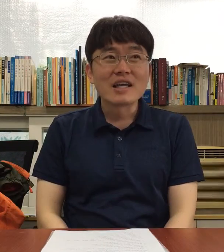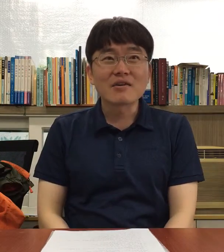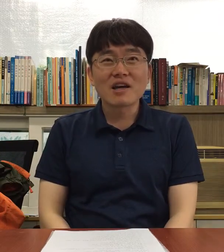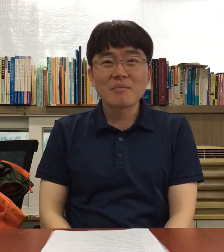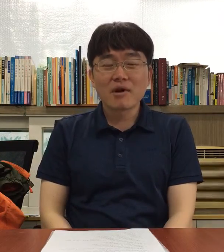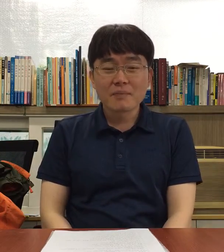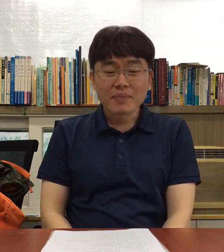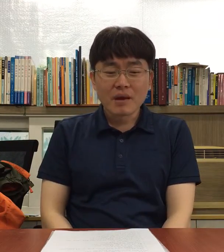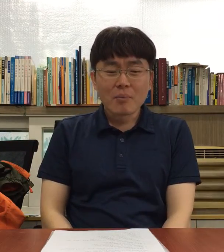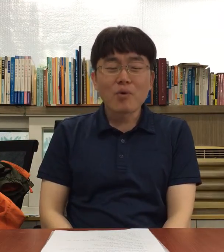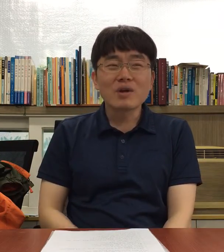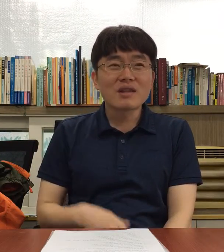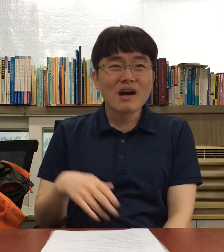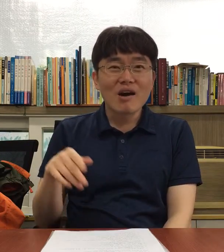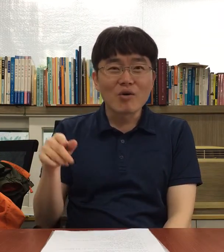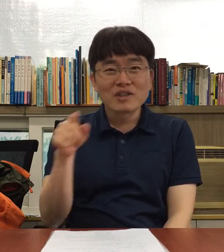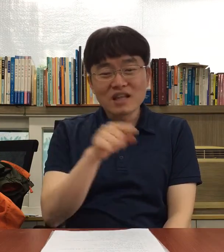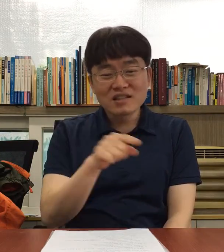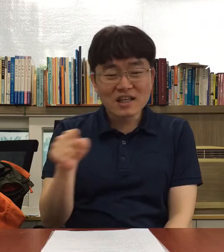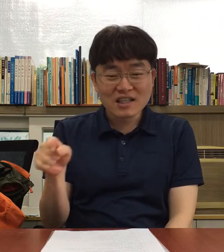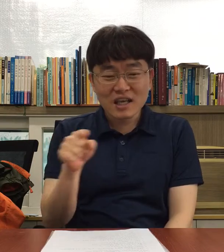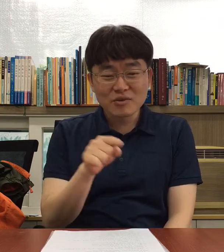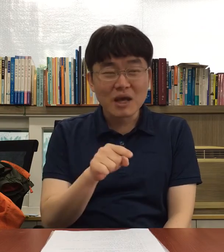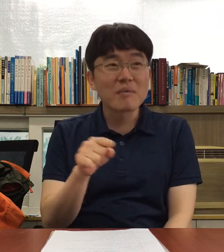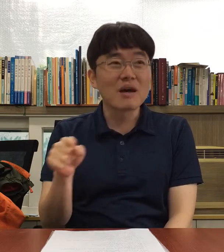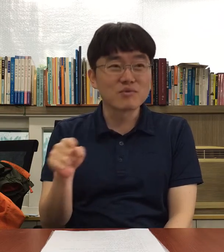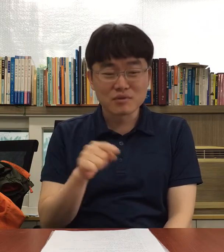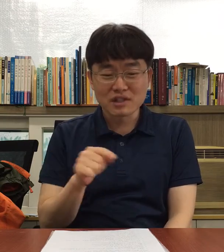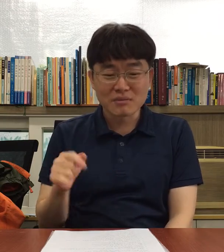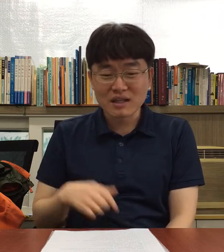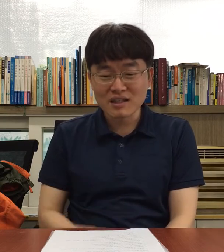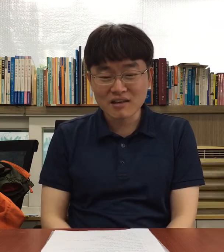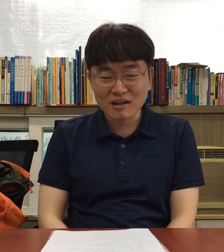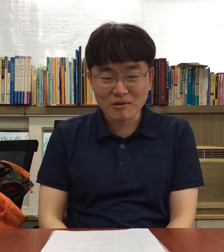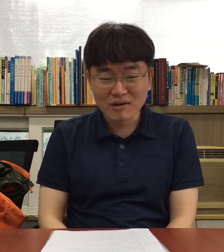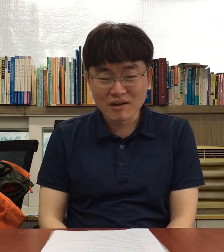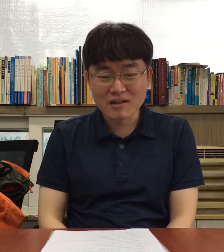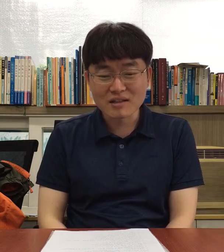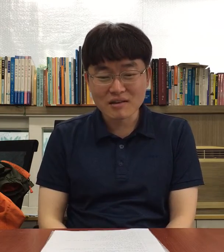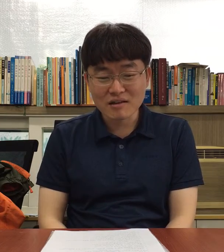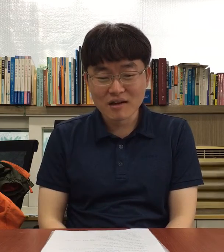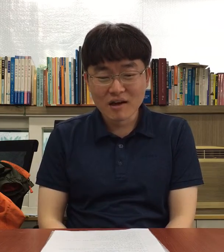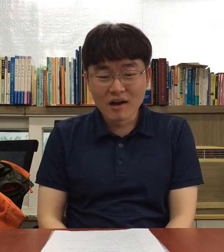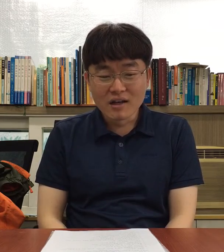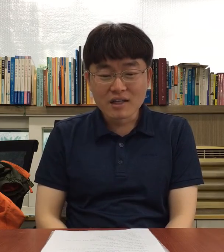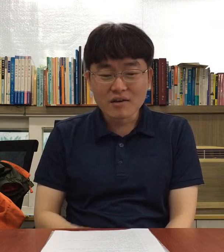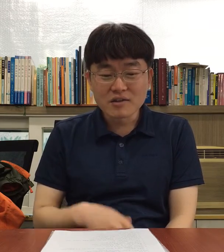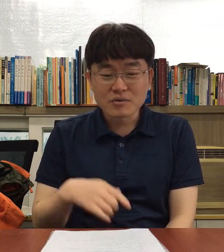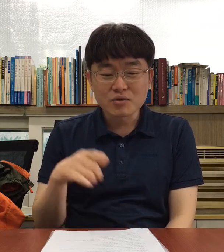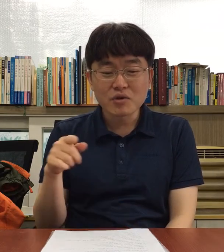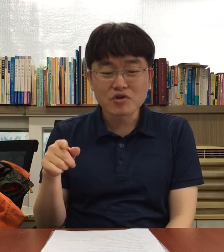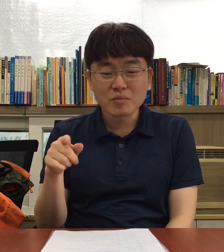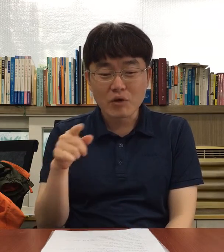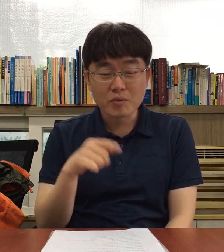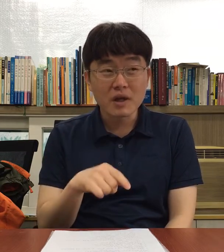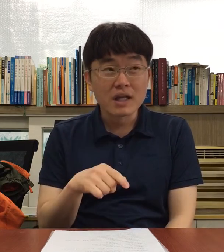이렇게 하면 포인트가 어디에 있는지가 되게 좀 애매한 부분들이 많이 생겨나요. 그래서 이거를 지금 순서를 좀 바꾸면